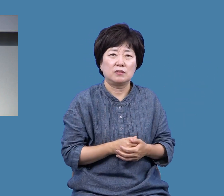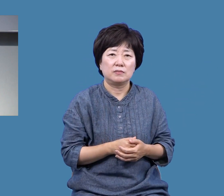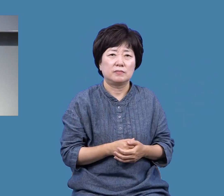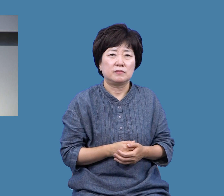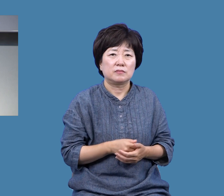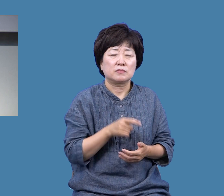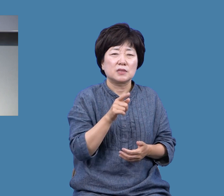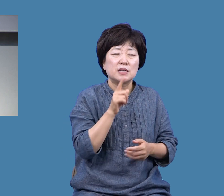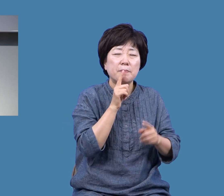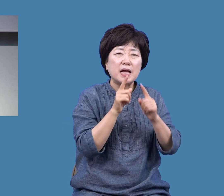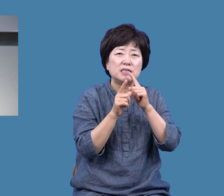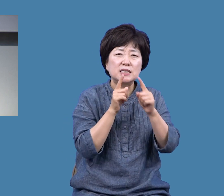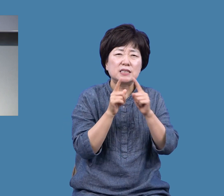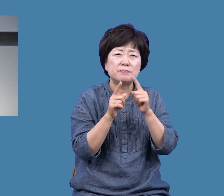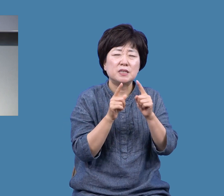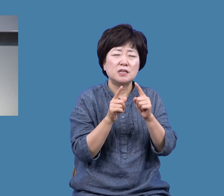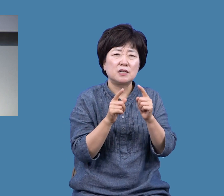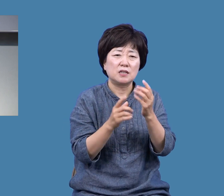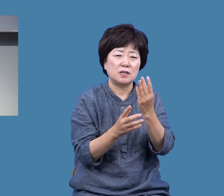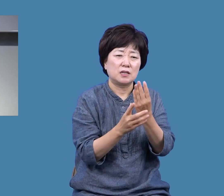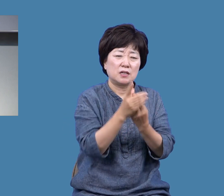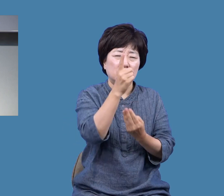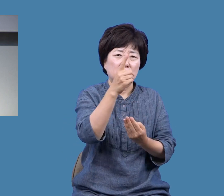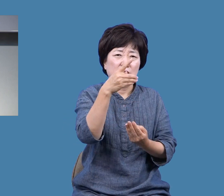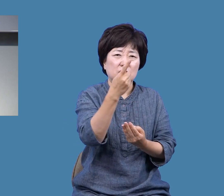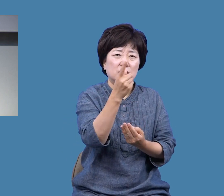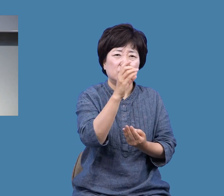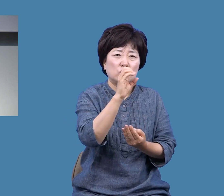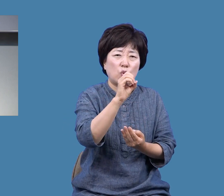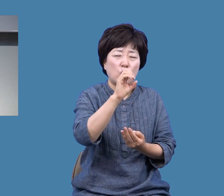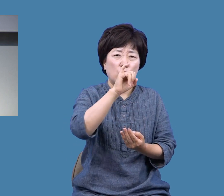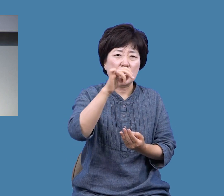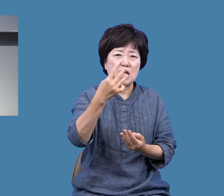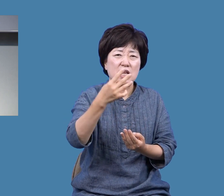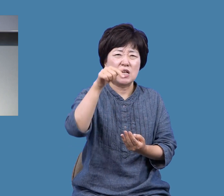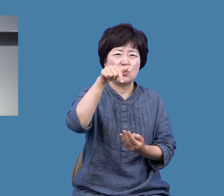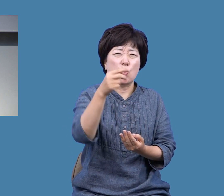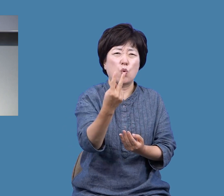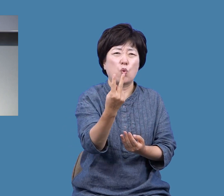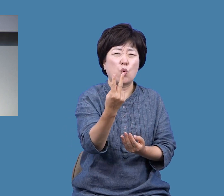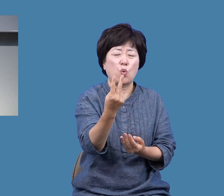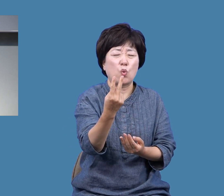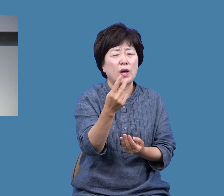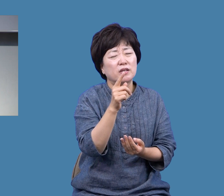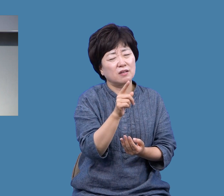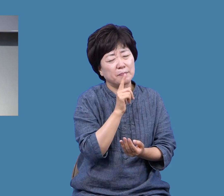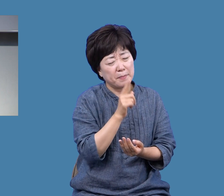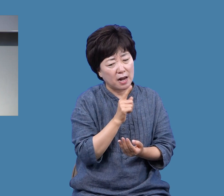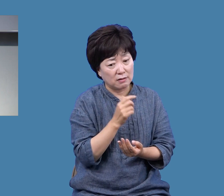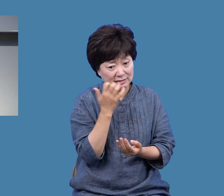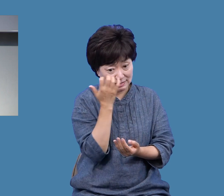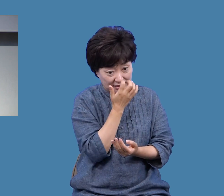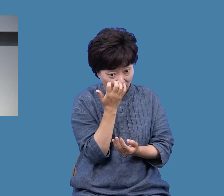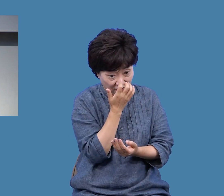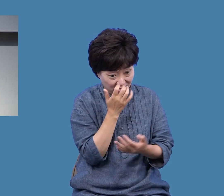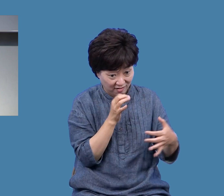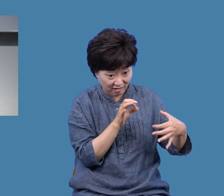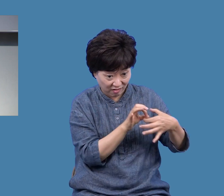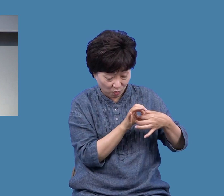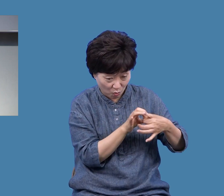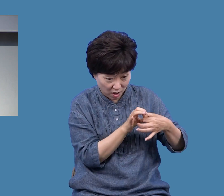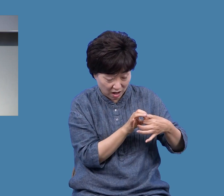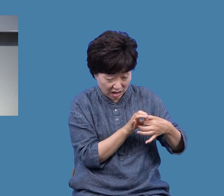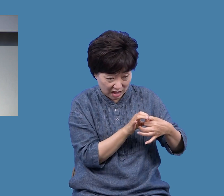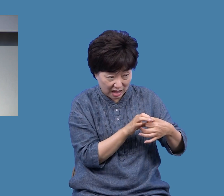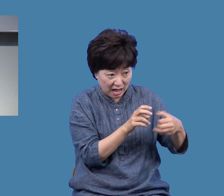근데 이 구절을 이제 통일교에서는 엉뚱하게 해석을 해서, 가만히 있어봐. 그럼 성적인 관계를 통해서 그